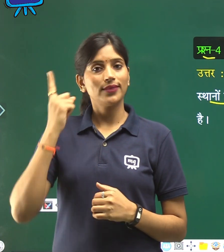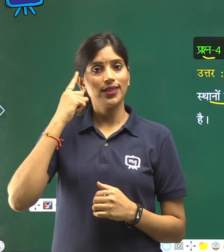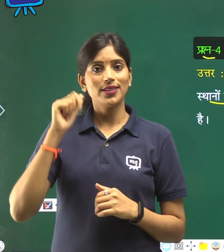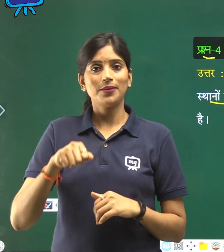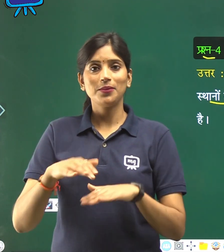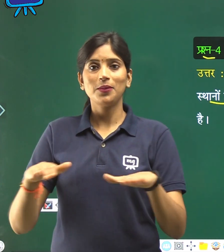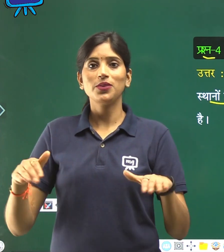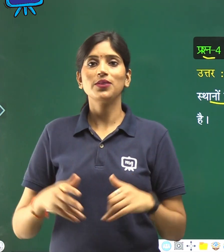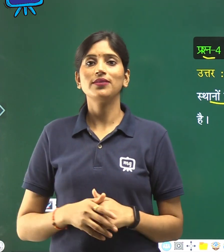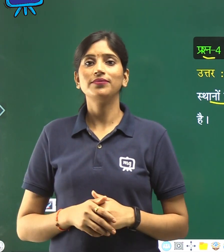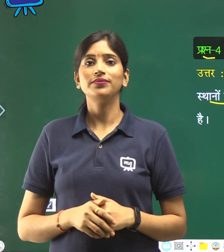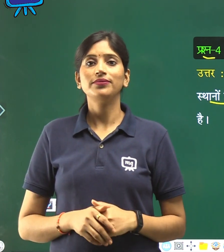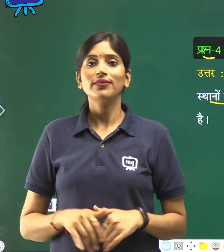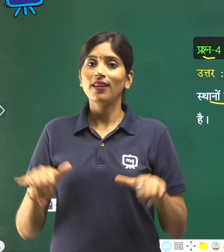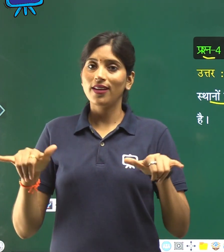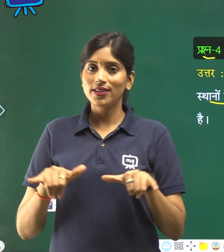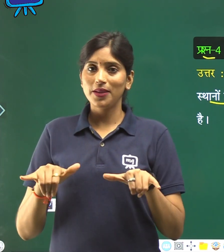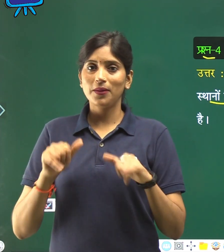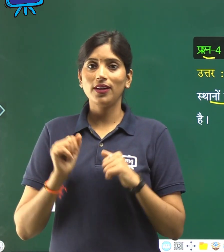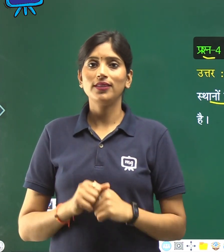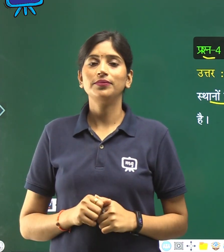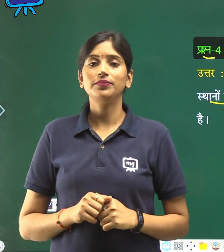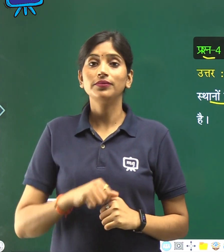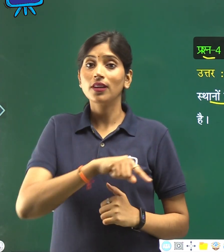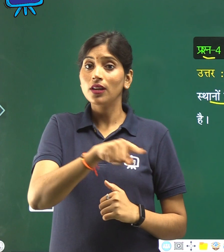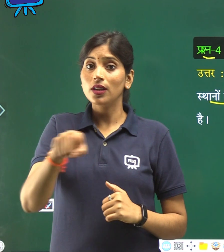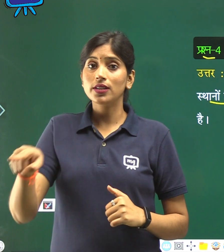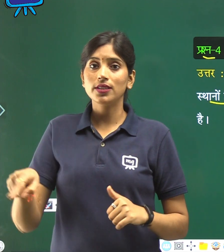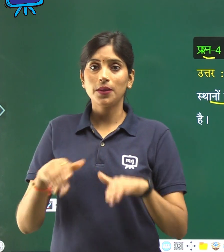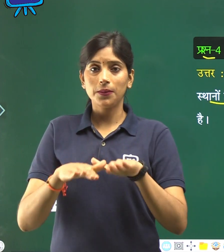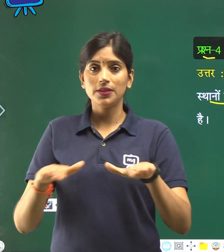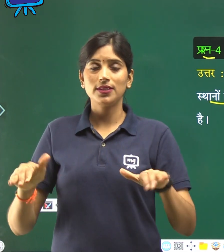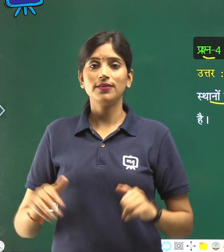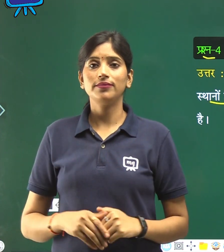समझ में आए बच्चों? इसी प्रकार सभी बच्चे